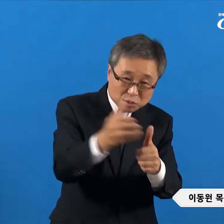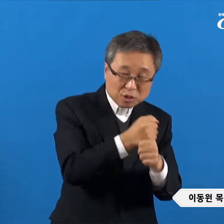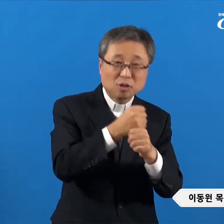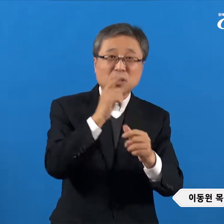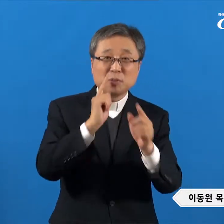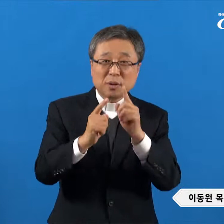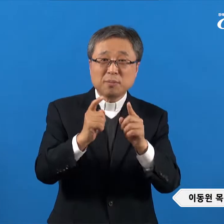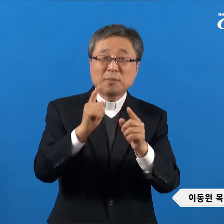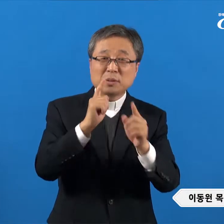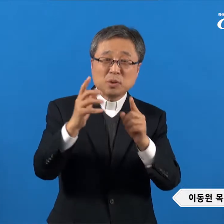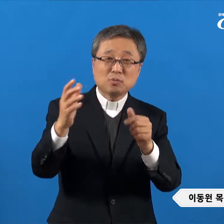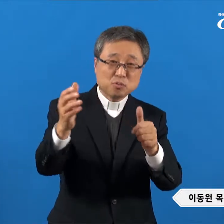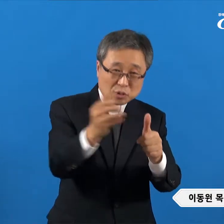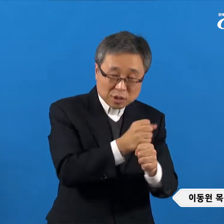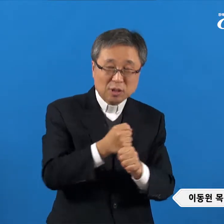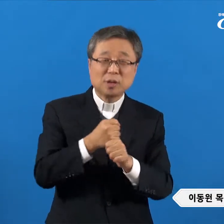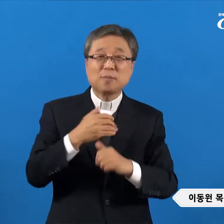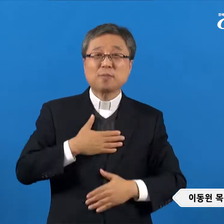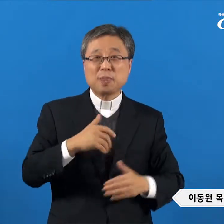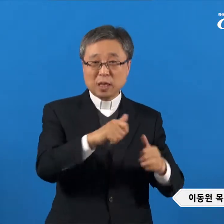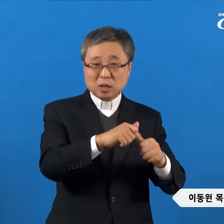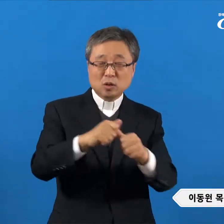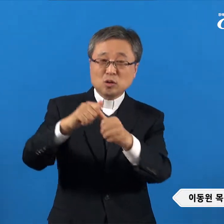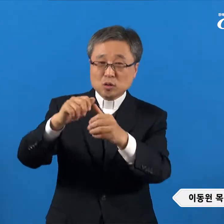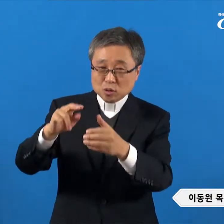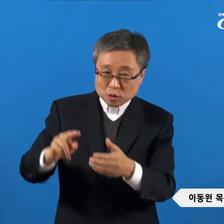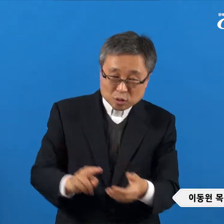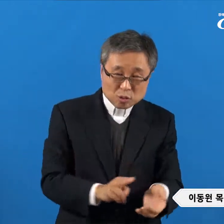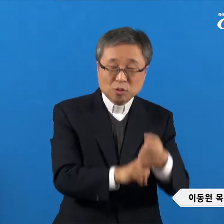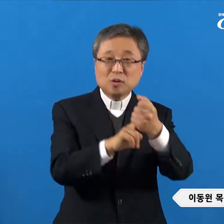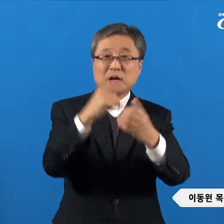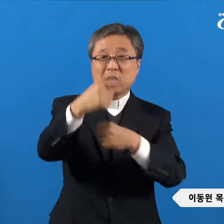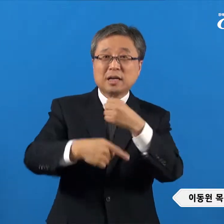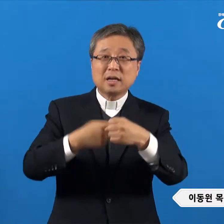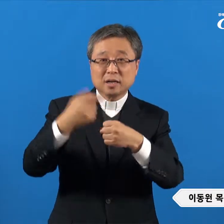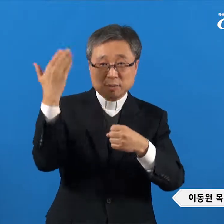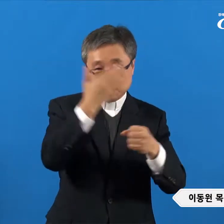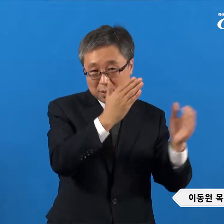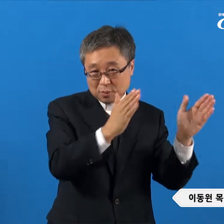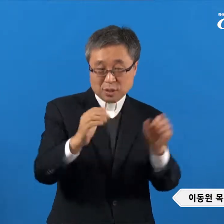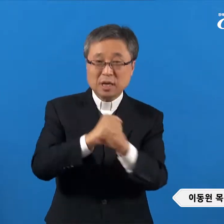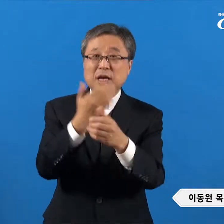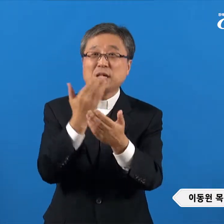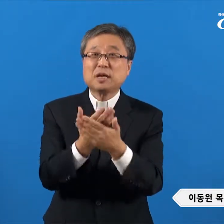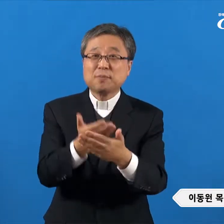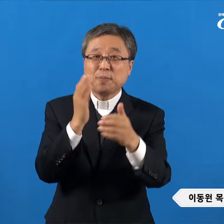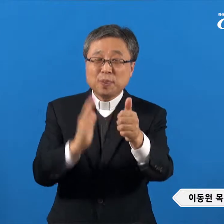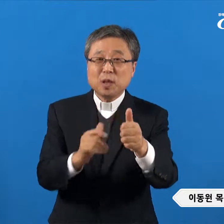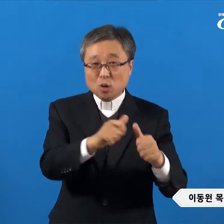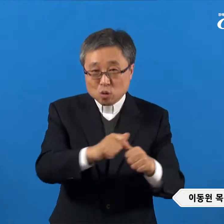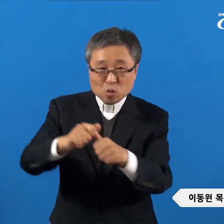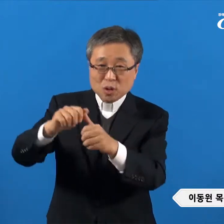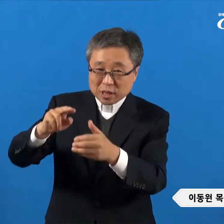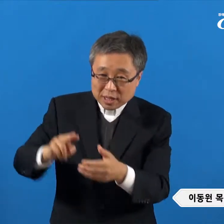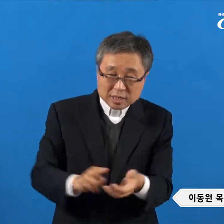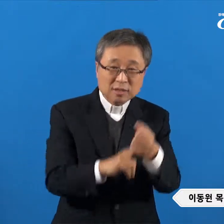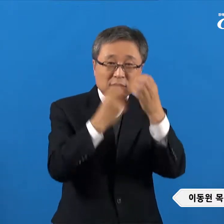말씀을 붙들고 구원의 기적으로 한 해를 마무리하십시오. 그리고 구원의 기적으로 새해를